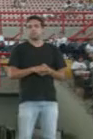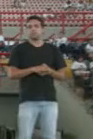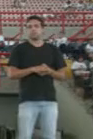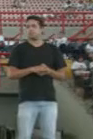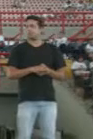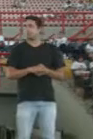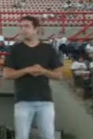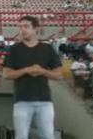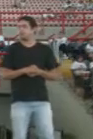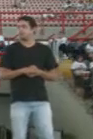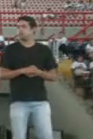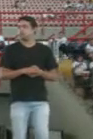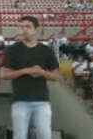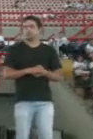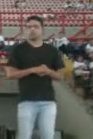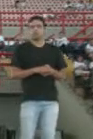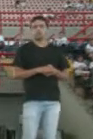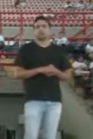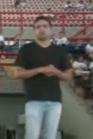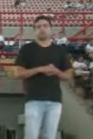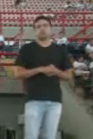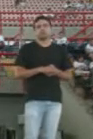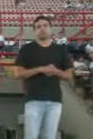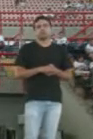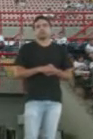Eu também sou surdo. De que...